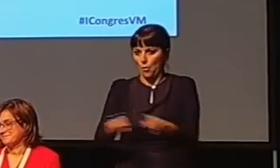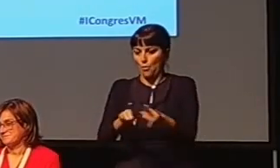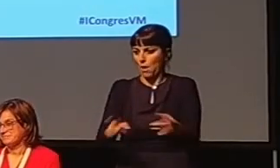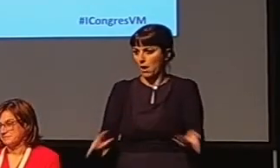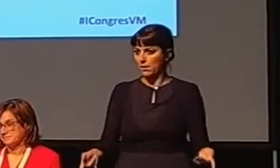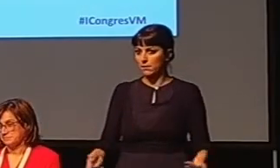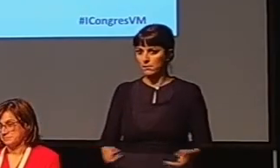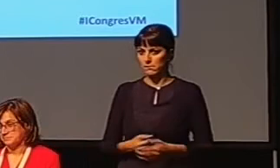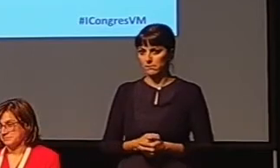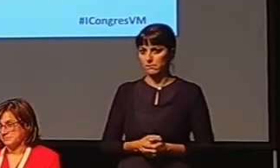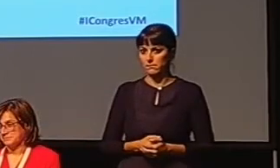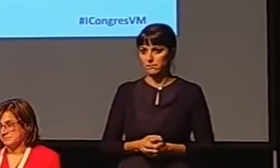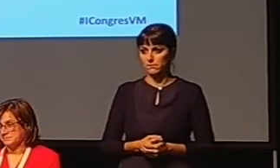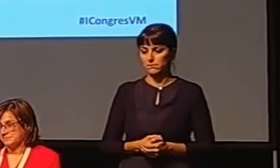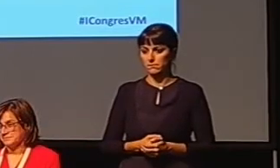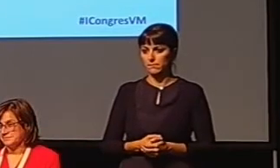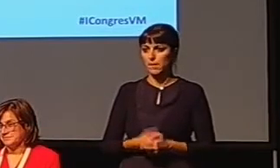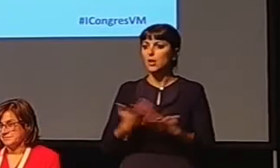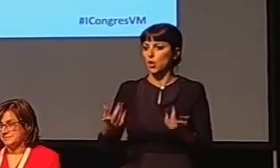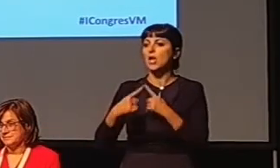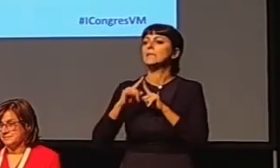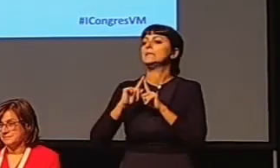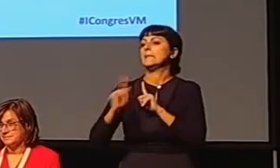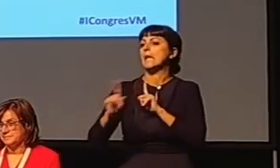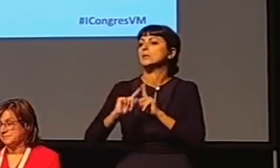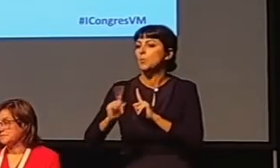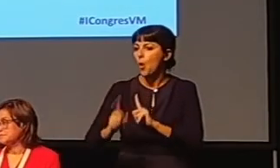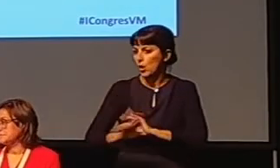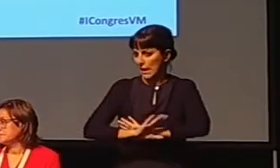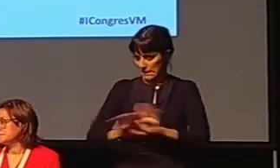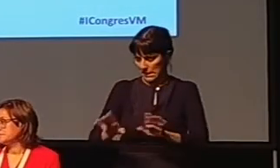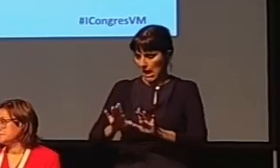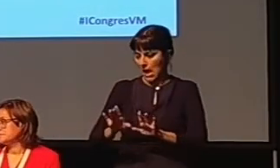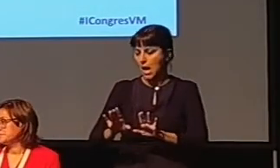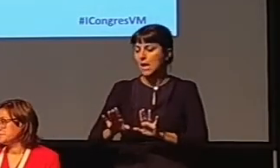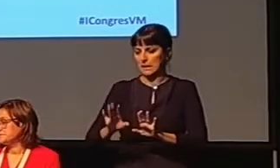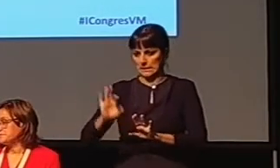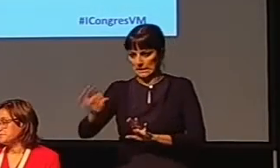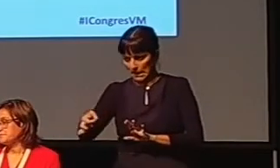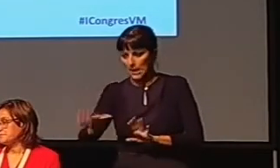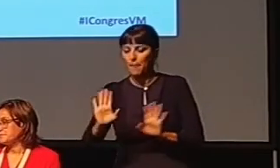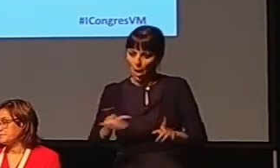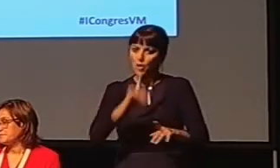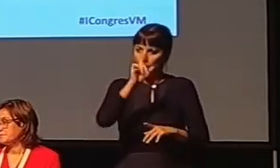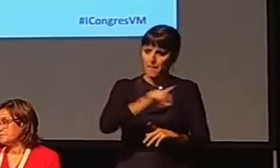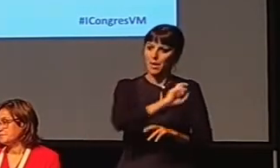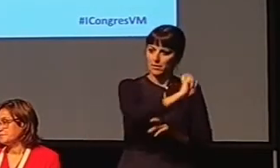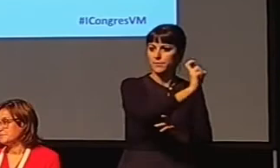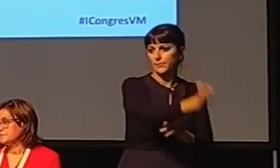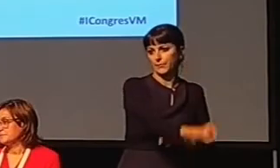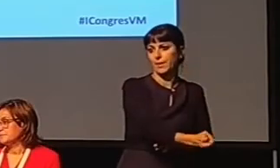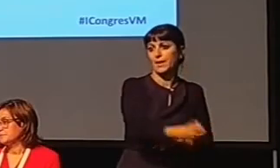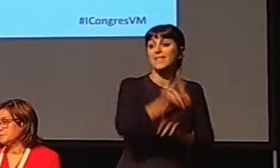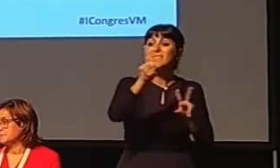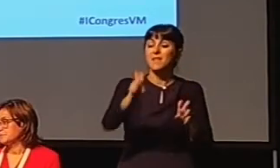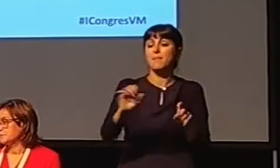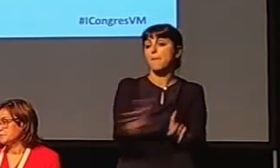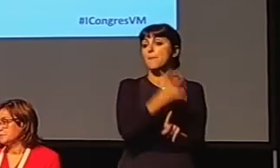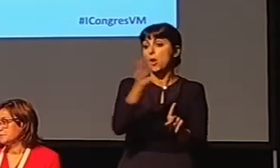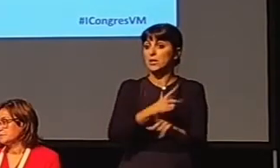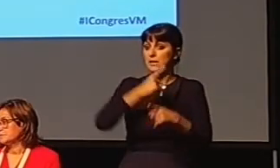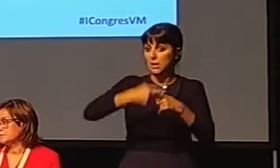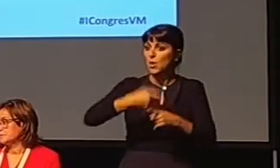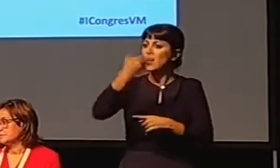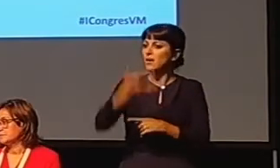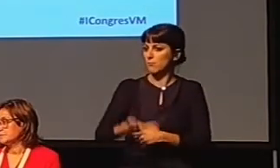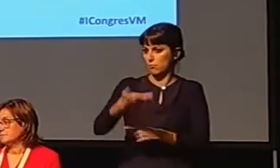d'inequitat territorial no estem parlant solament de transport, que també. Sí, que també. I en temes de violència sexual és molt important. Perquè llavors comencem